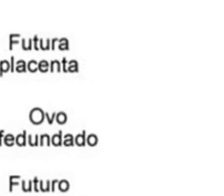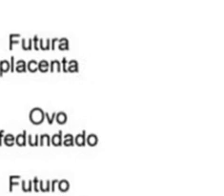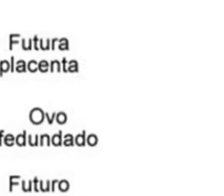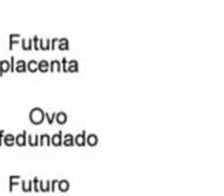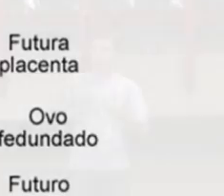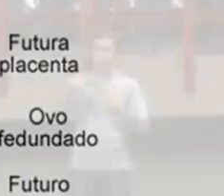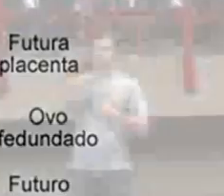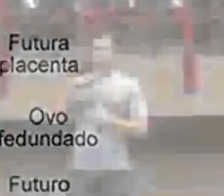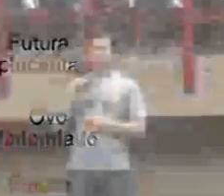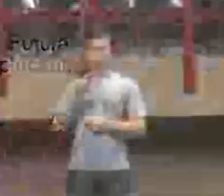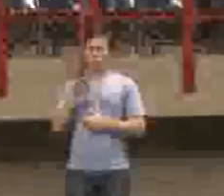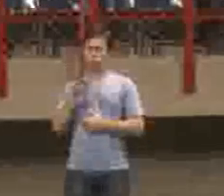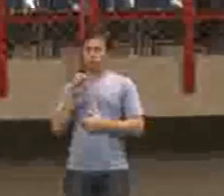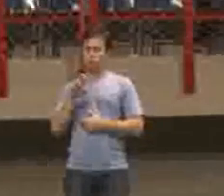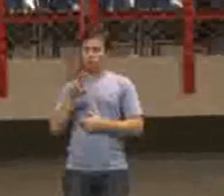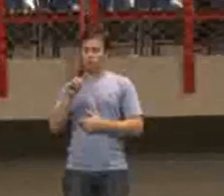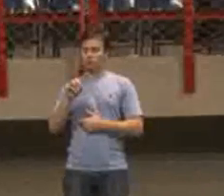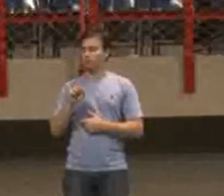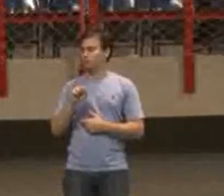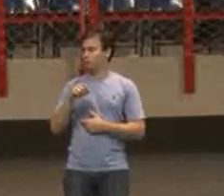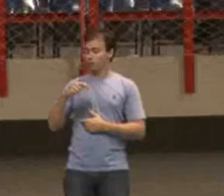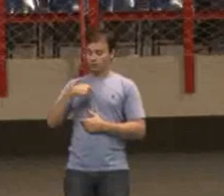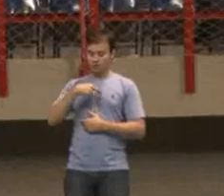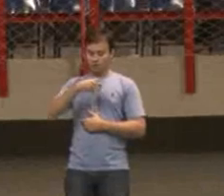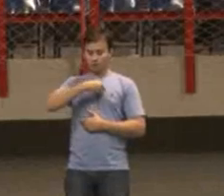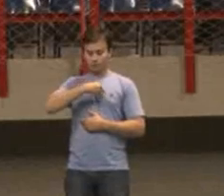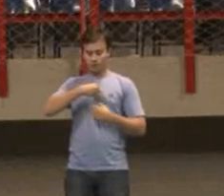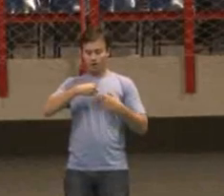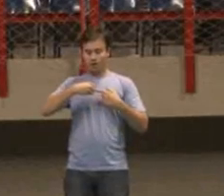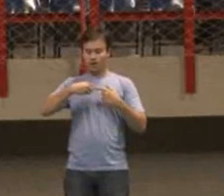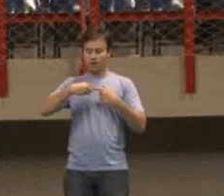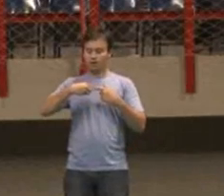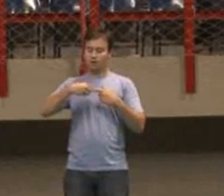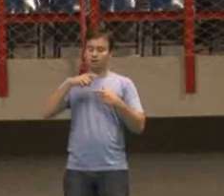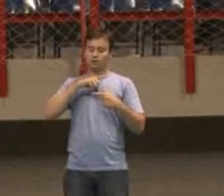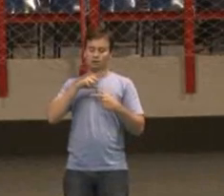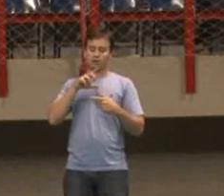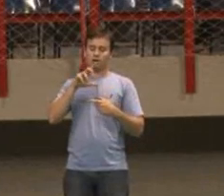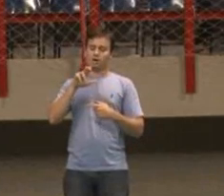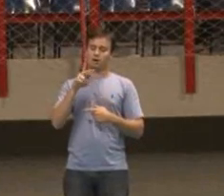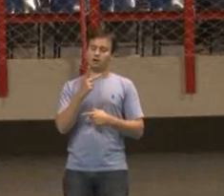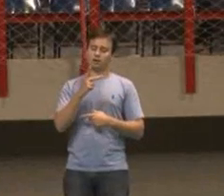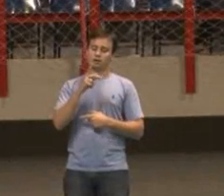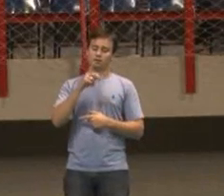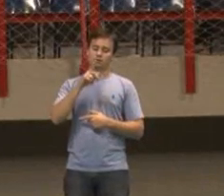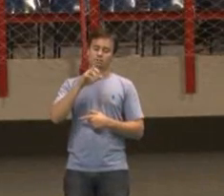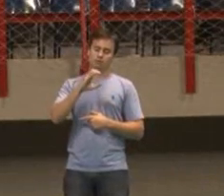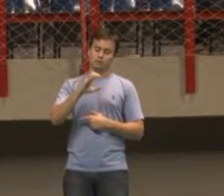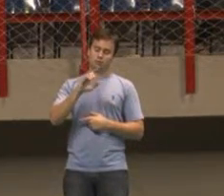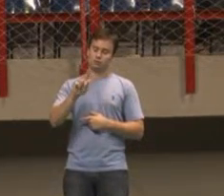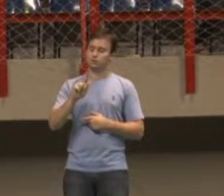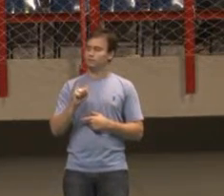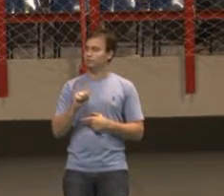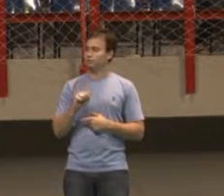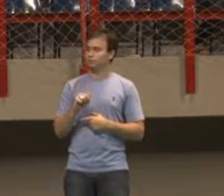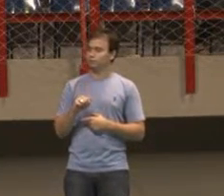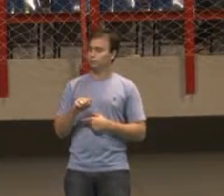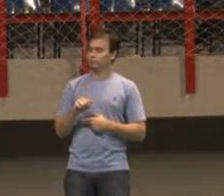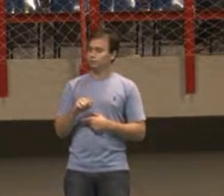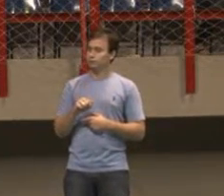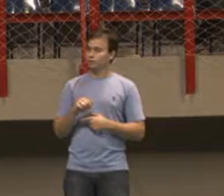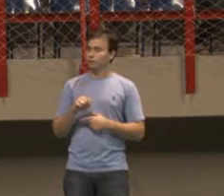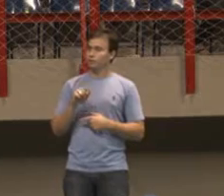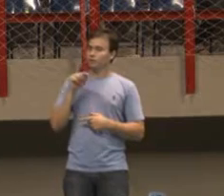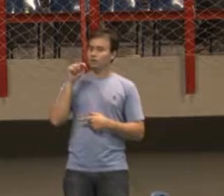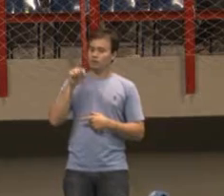amarelas produz o HCG. O que é o HCG? Hormônio chamado gonadotrofina coriônica. É